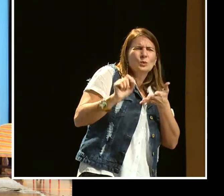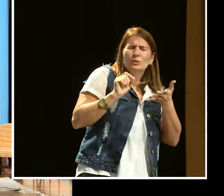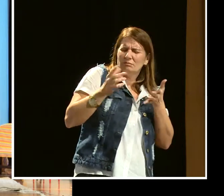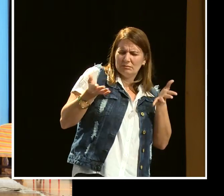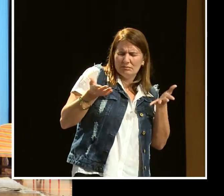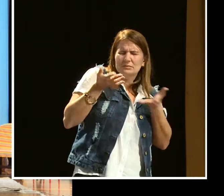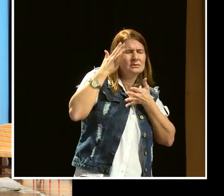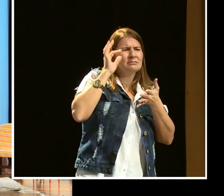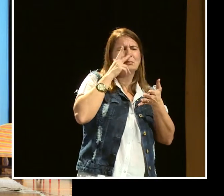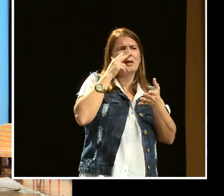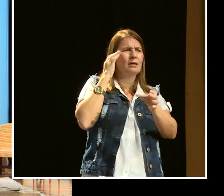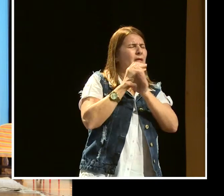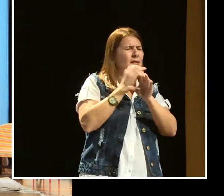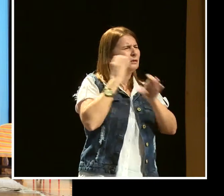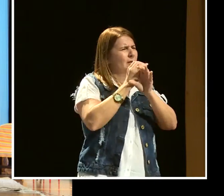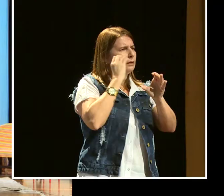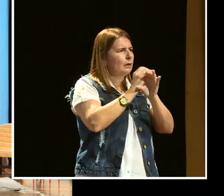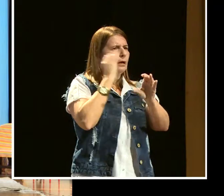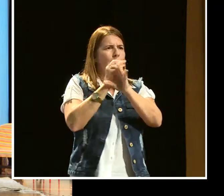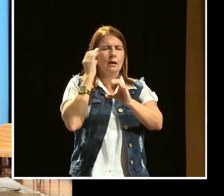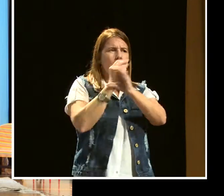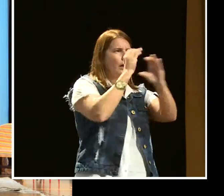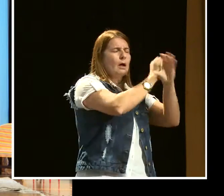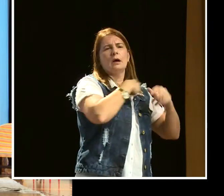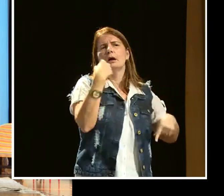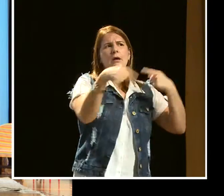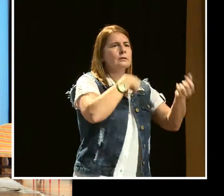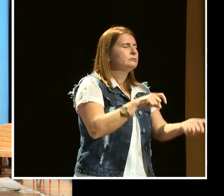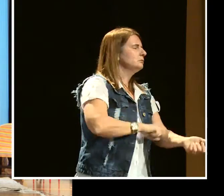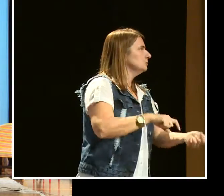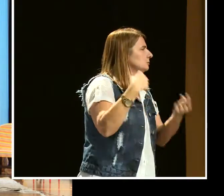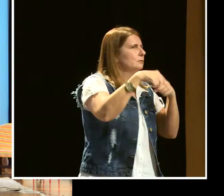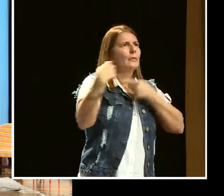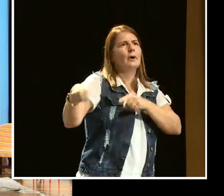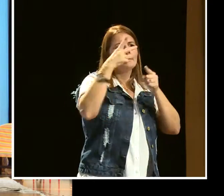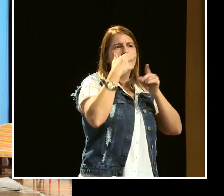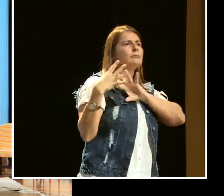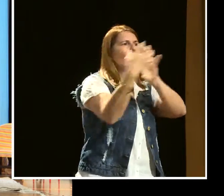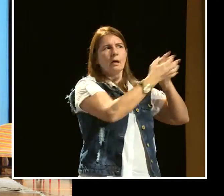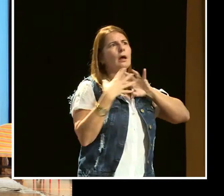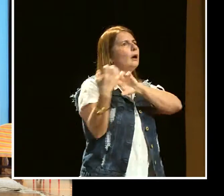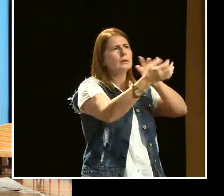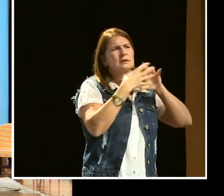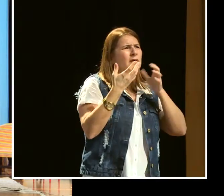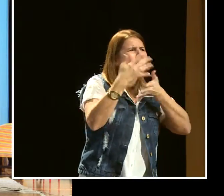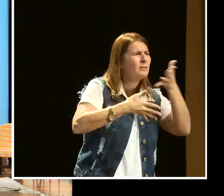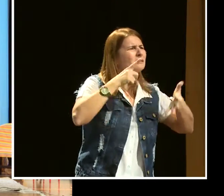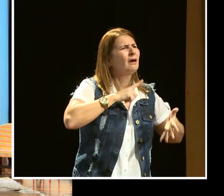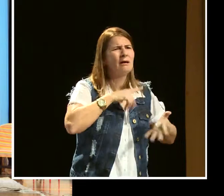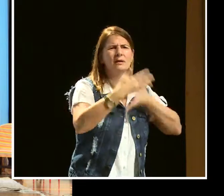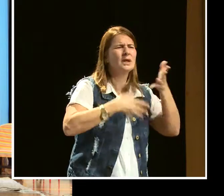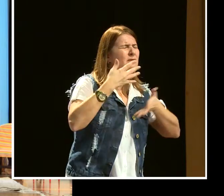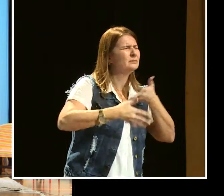eu pensei, bom, eu vou falar sobre língua de sinais. E as pessoas não entendem a minha língua e aquilo era extremamente